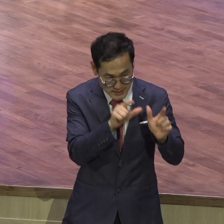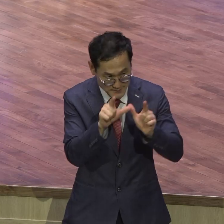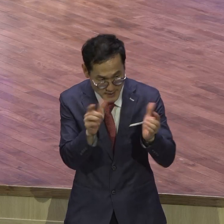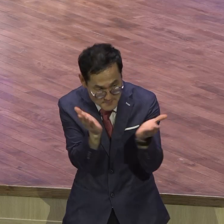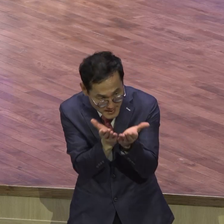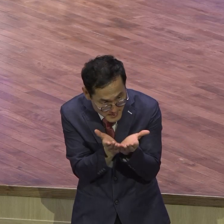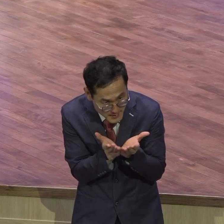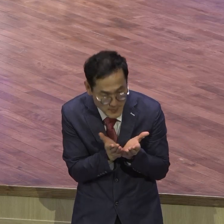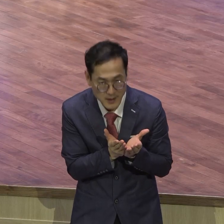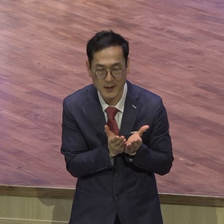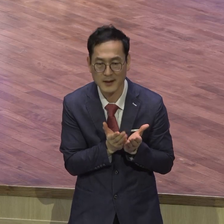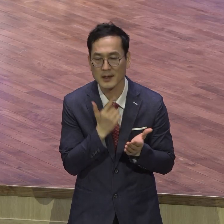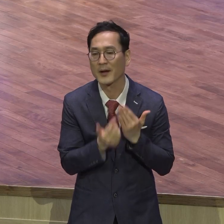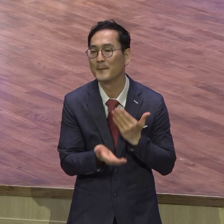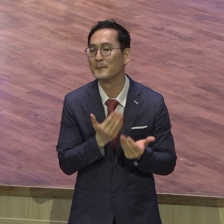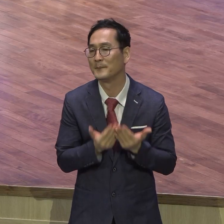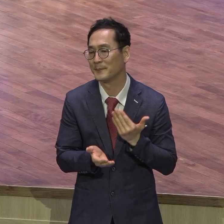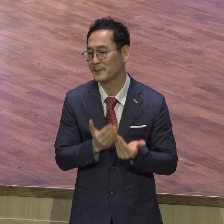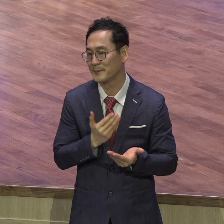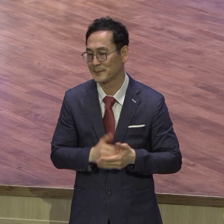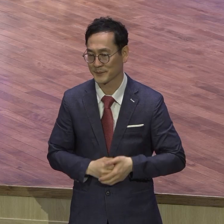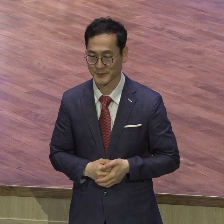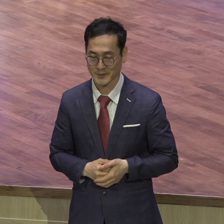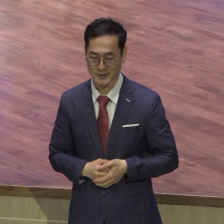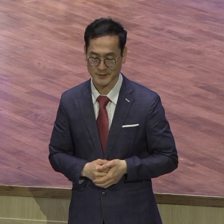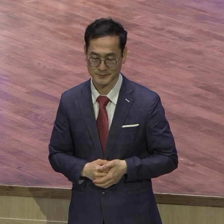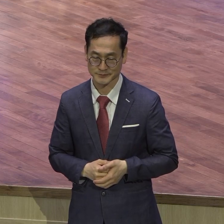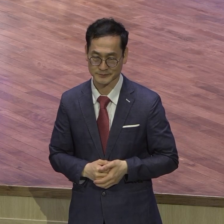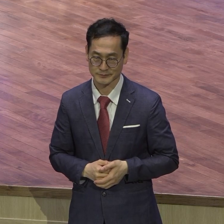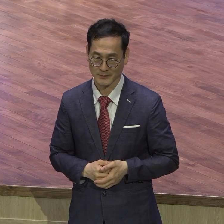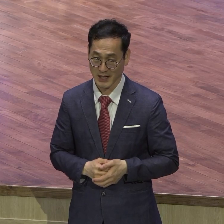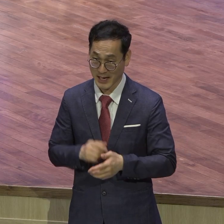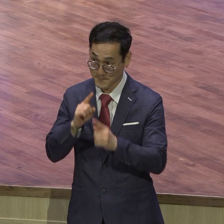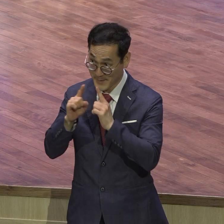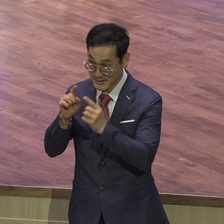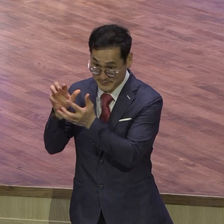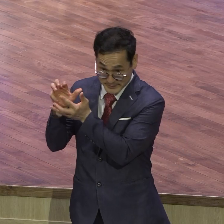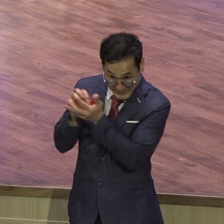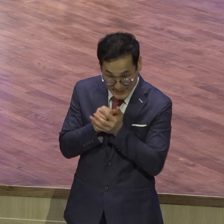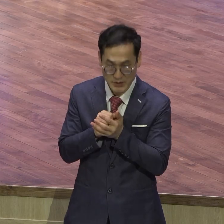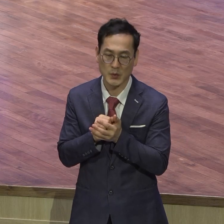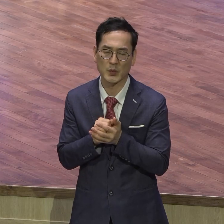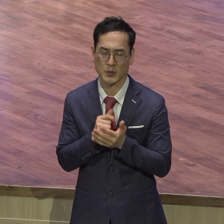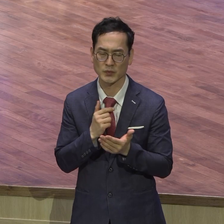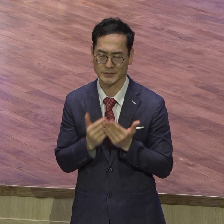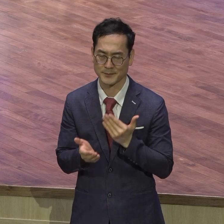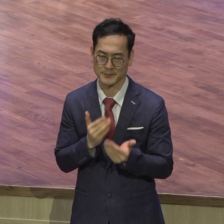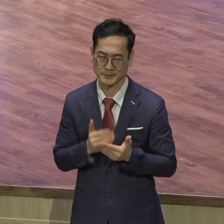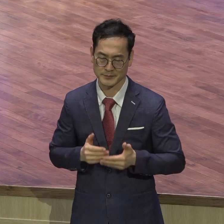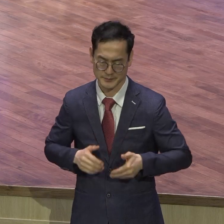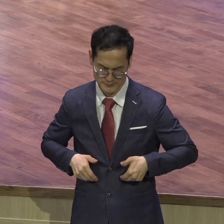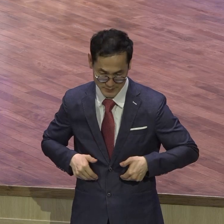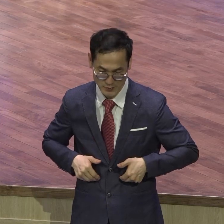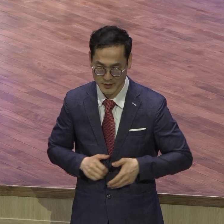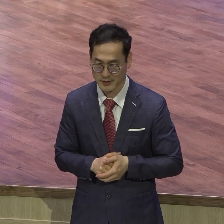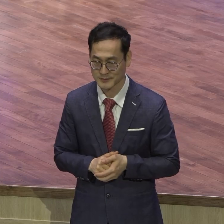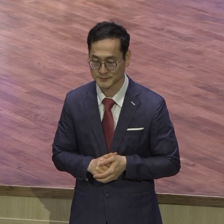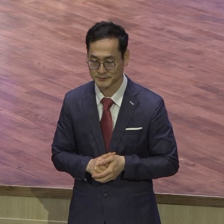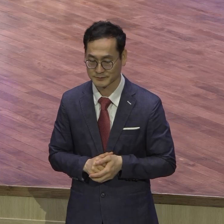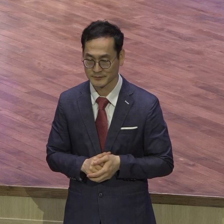연계 모든 승분들 말씀을 통해 말씀에 근거한 그래서 여러분이 감정을 한다